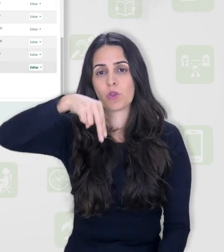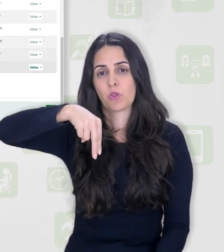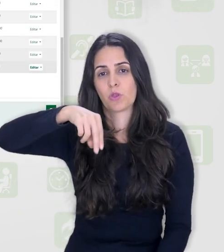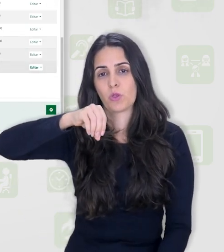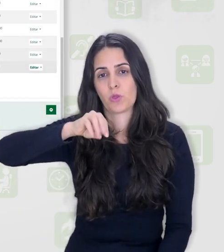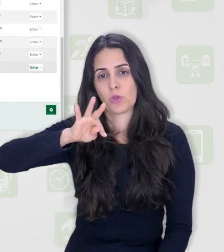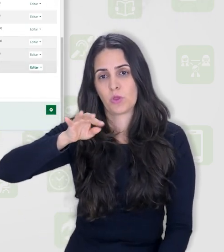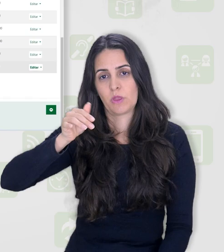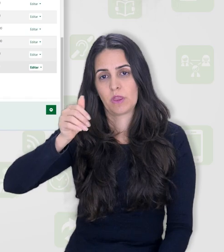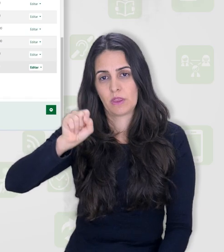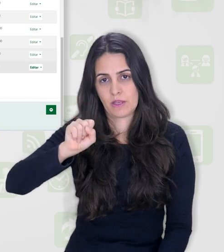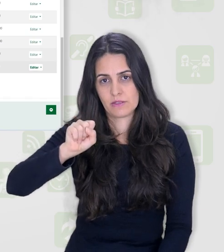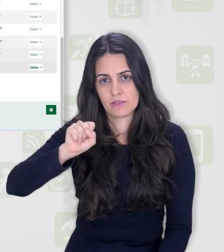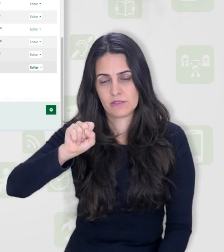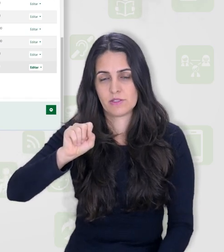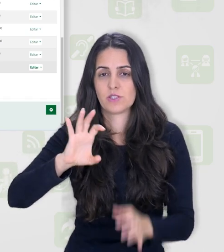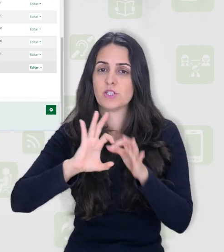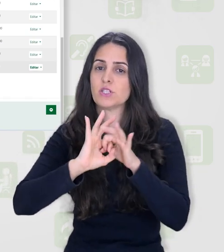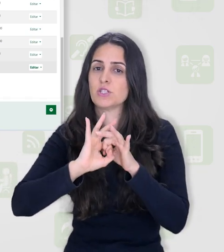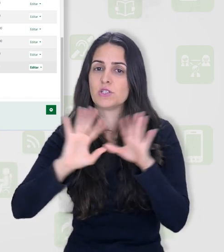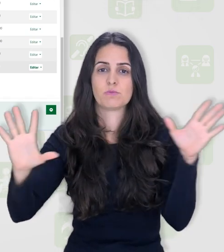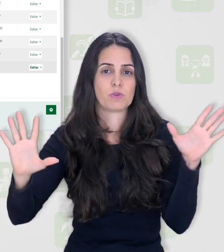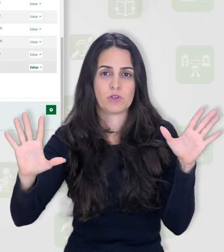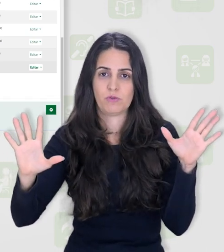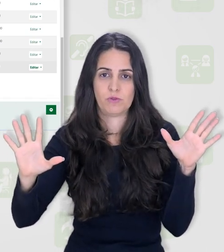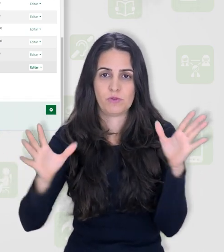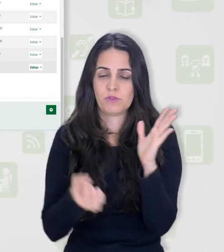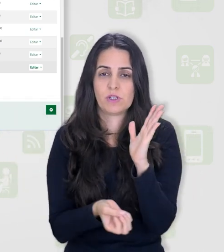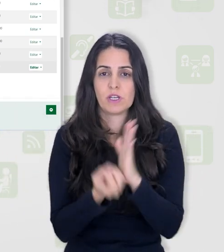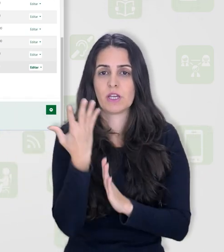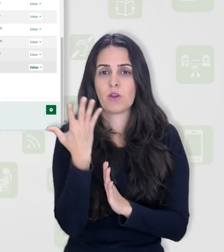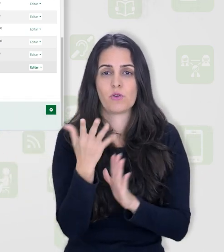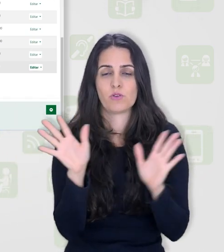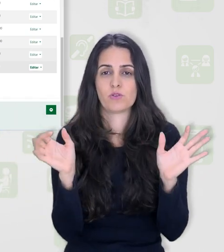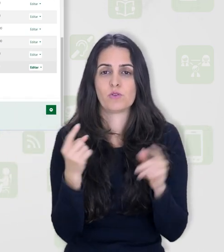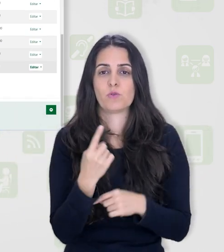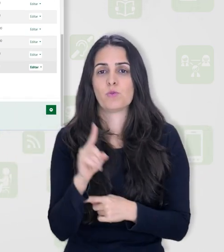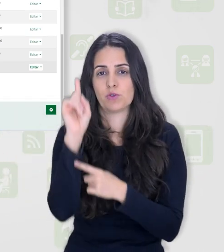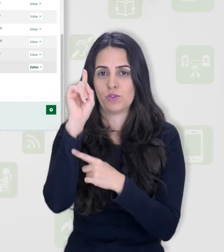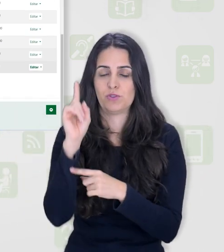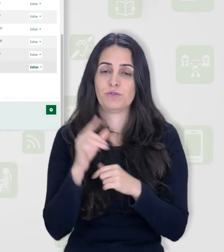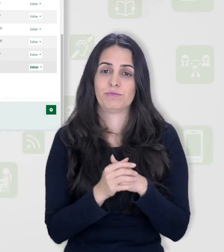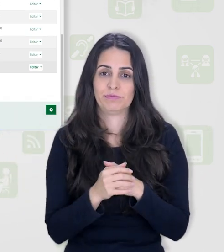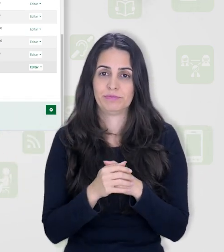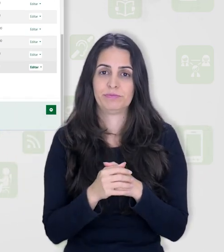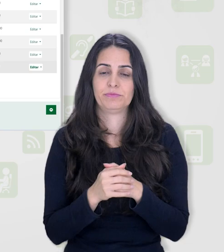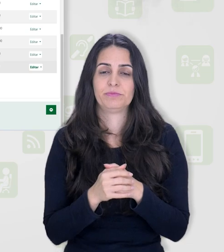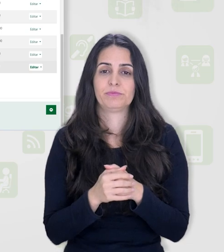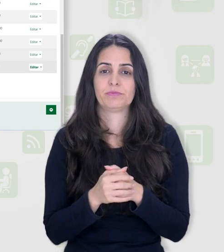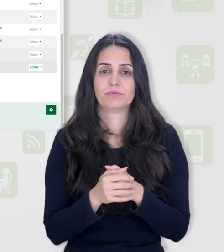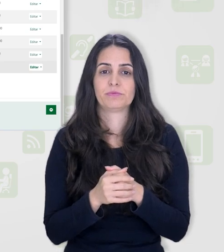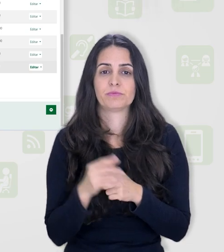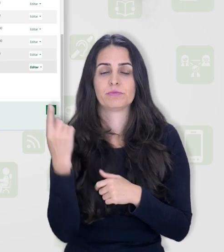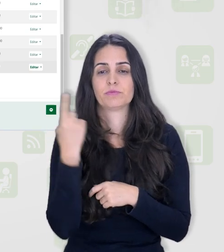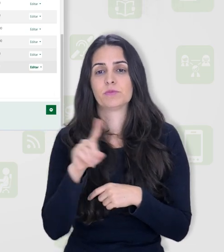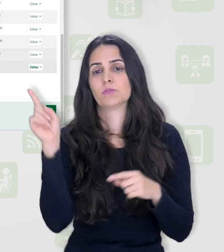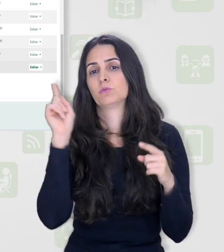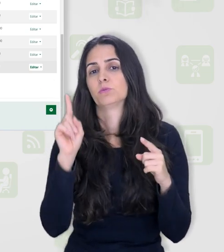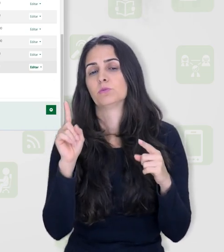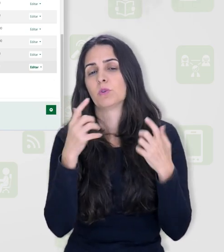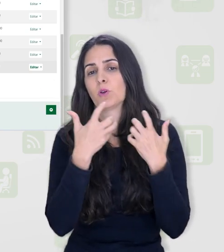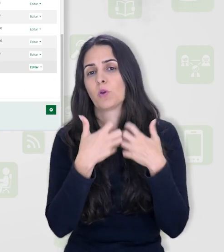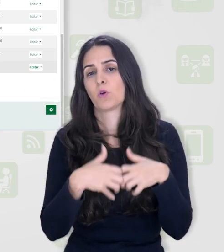já está aqui disponível para mim ficou criado como o último item e agora uma última configuração